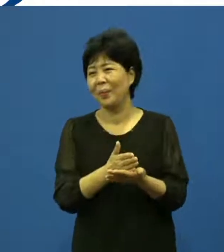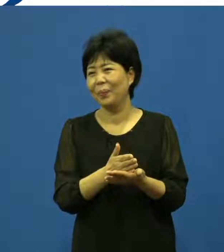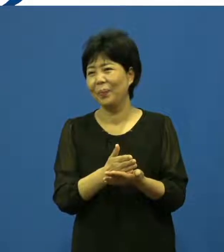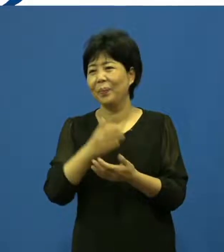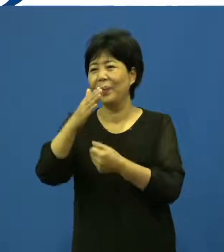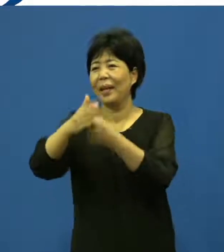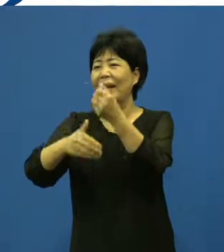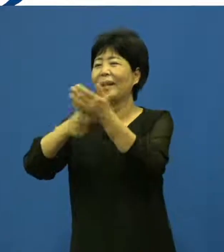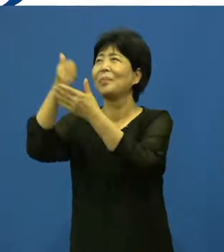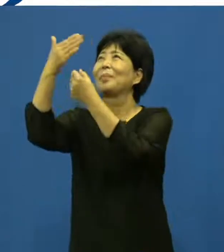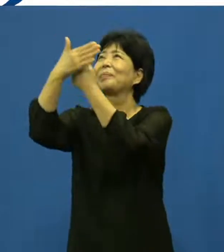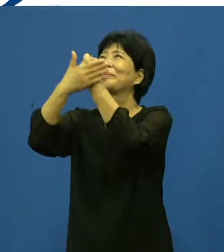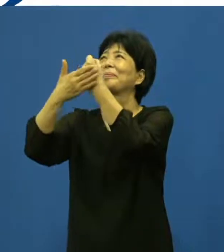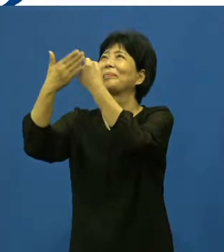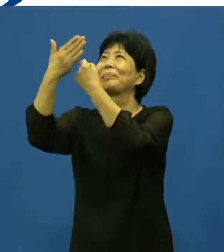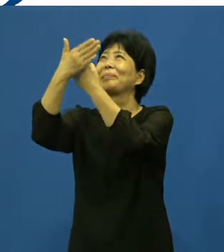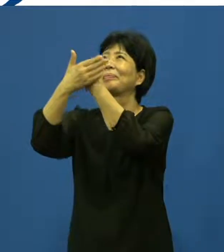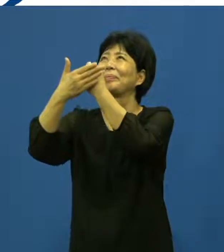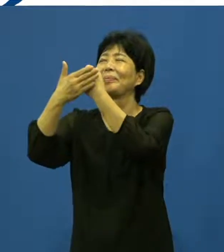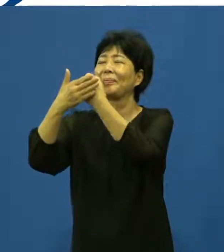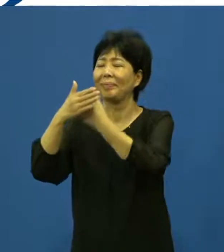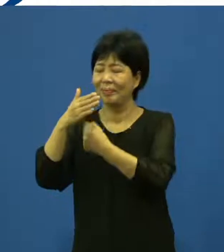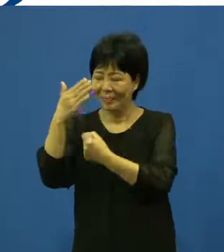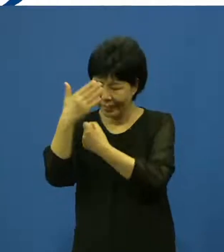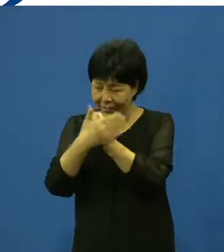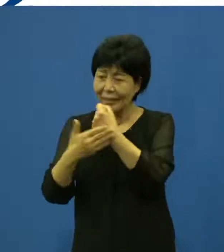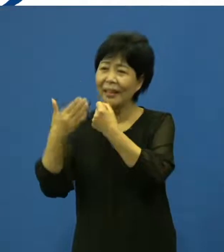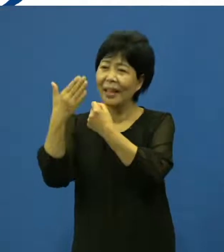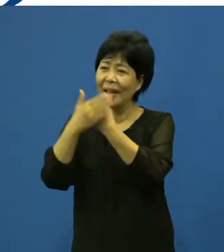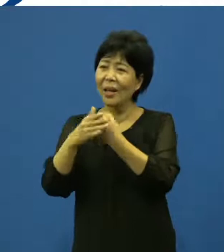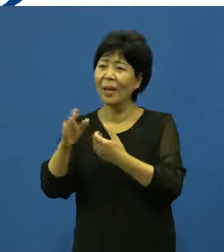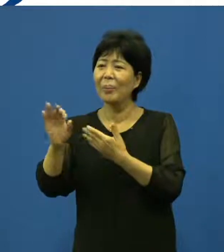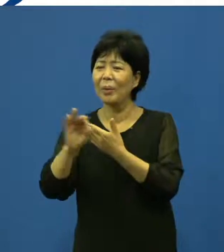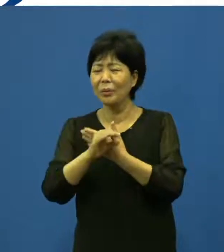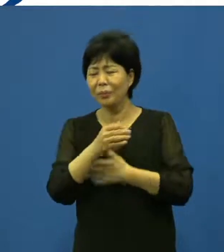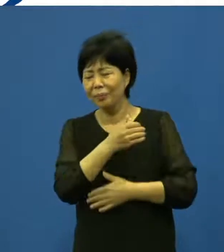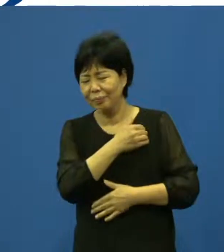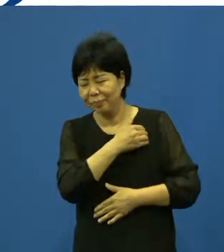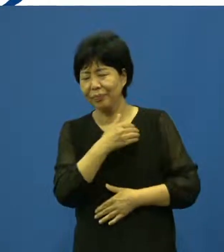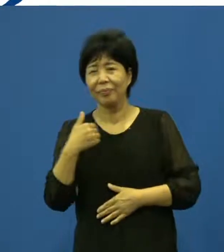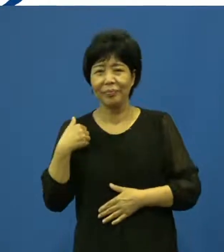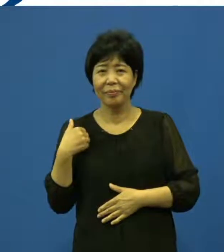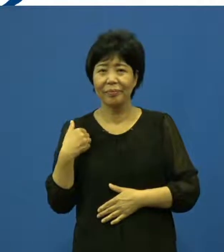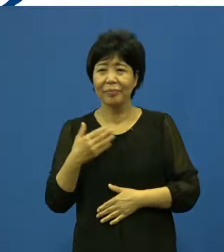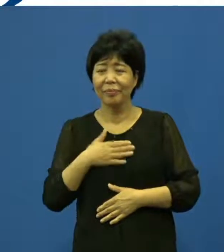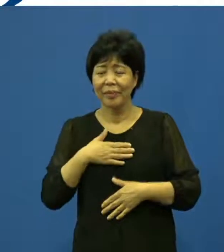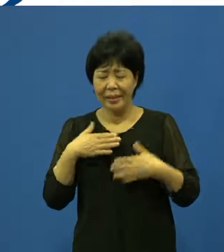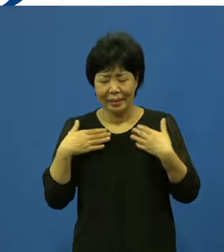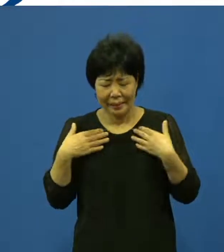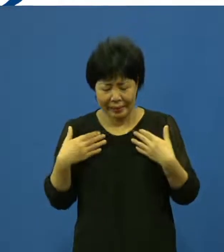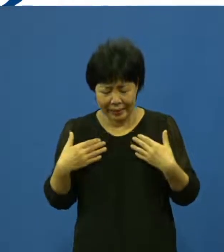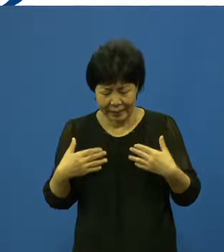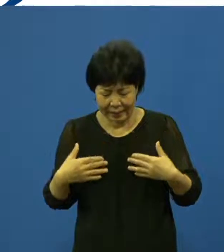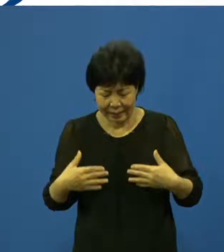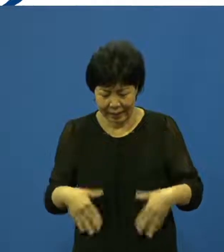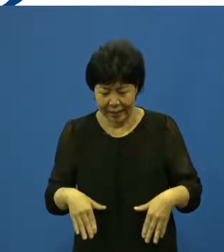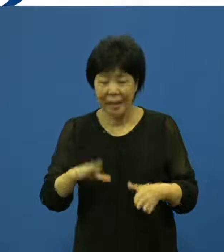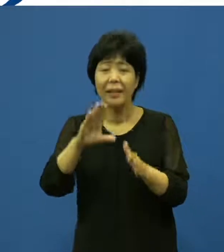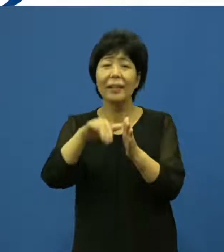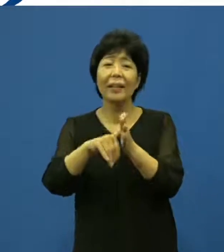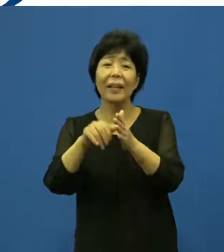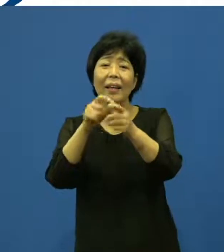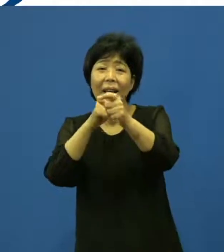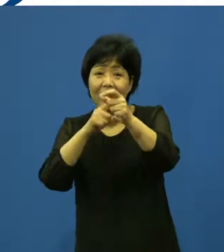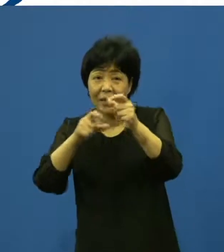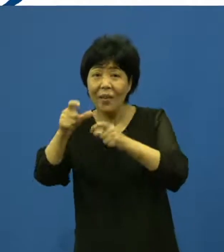하나님의 은혜가 있습니다. 그 은혜로 충분합니다. 내가 약할수록 그 은혜를 더